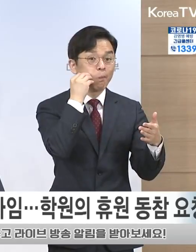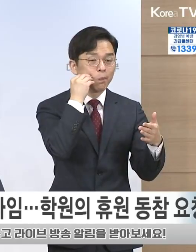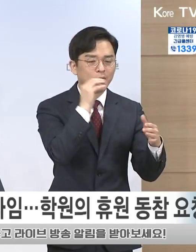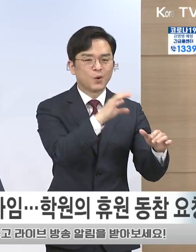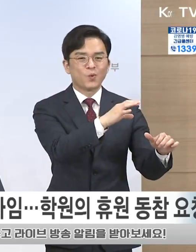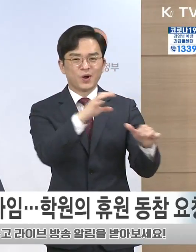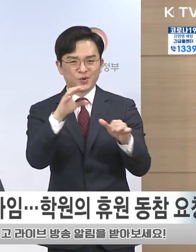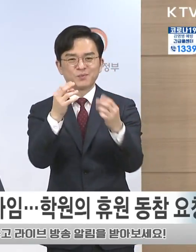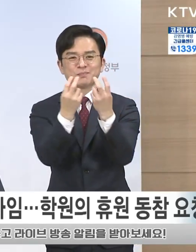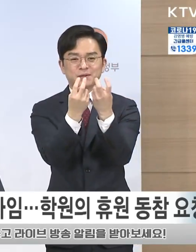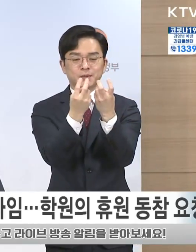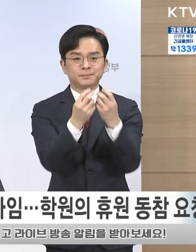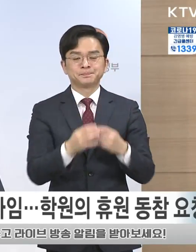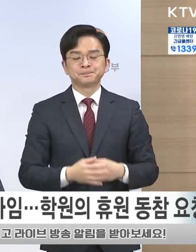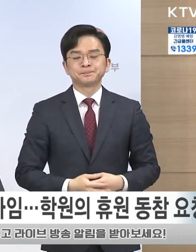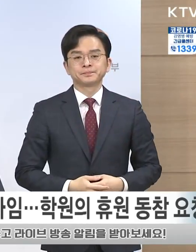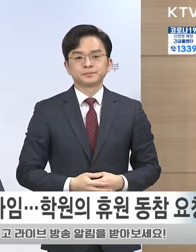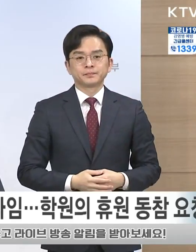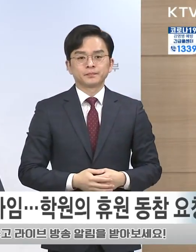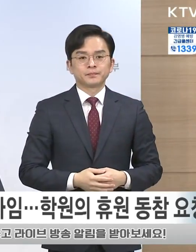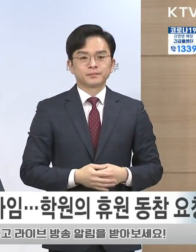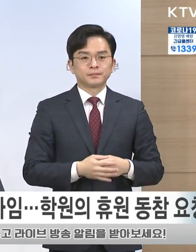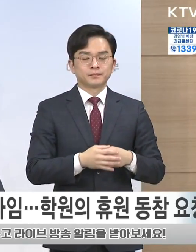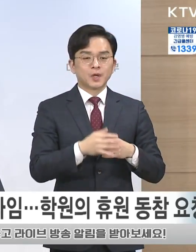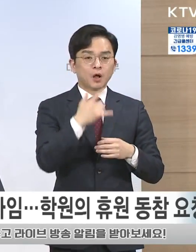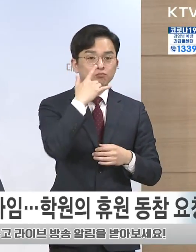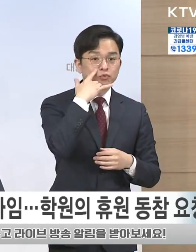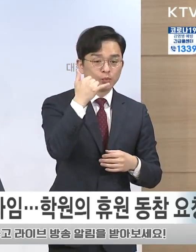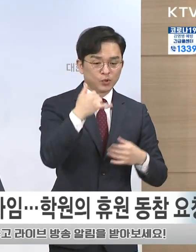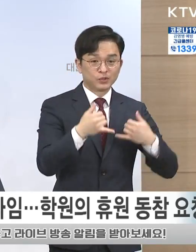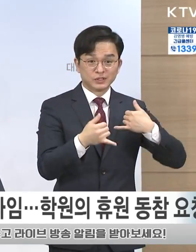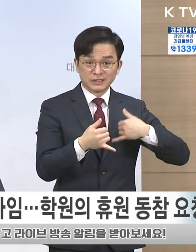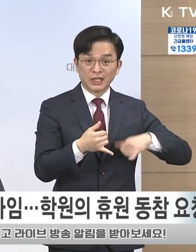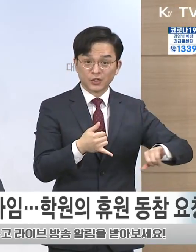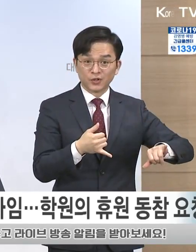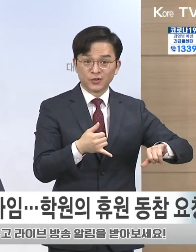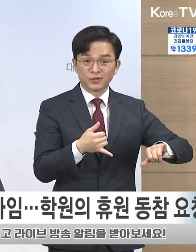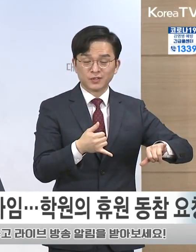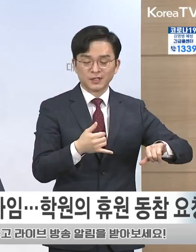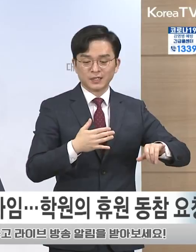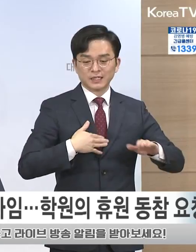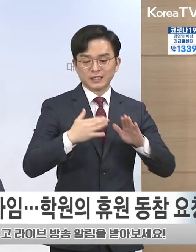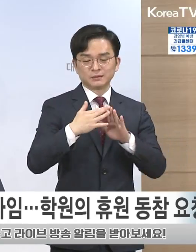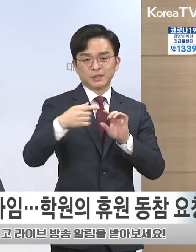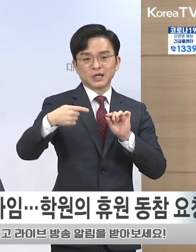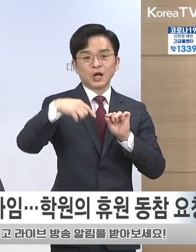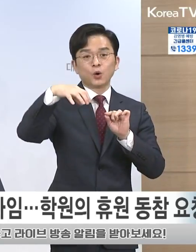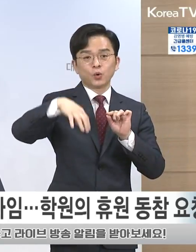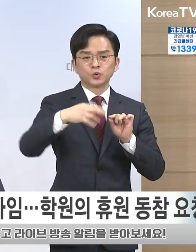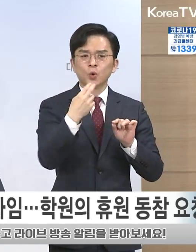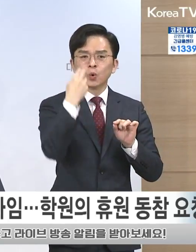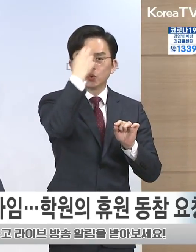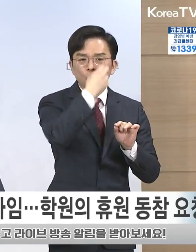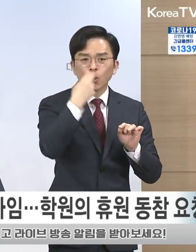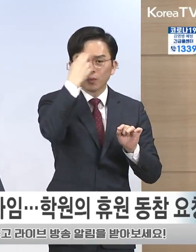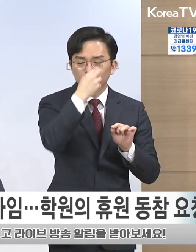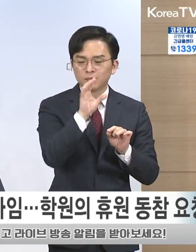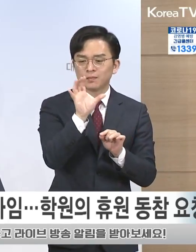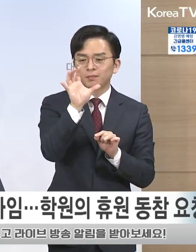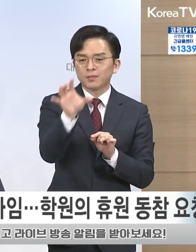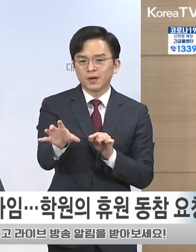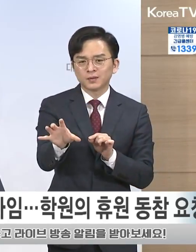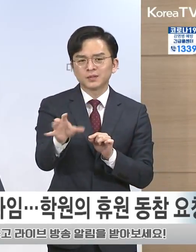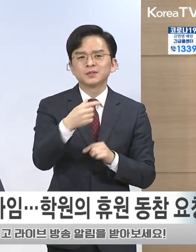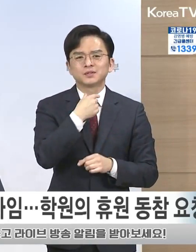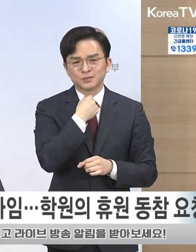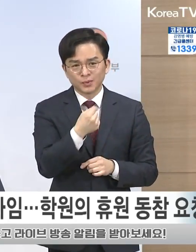관련하여 정부는 아이와 학부모가 사는 곳 가까이에서 양질의 돌봄 서비스를 이용할 수